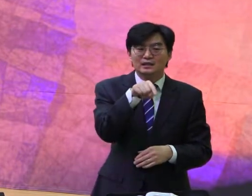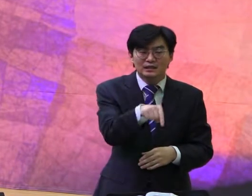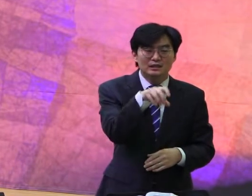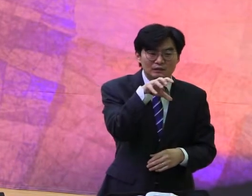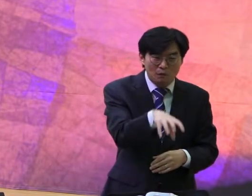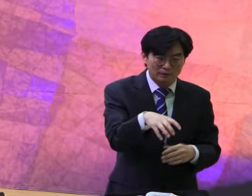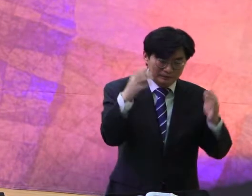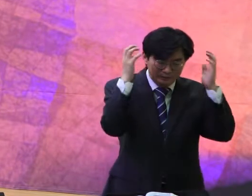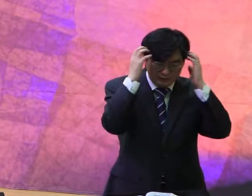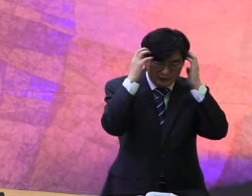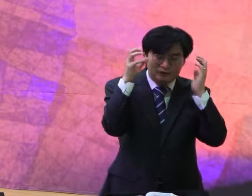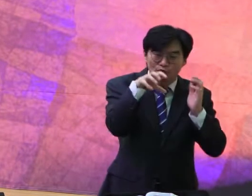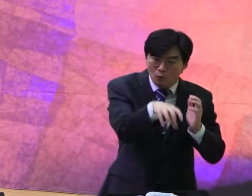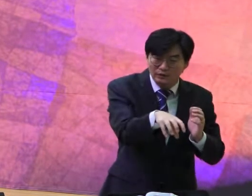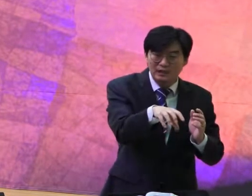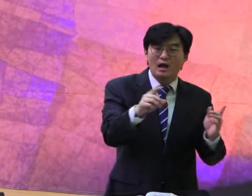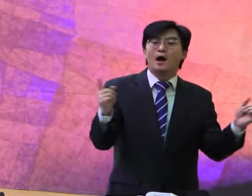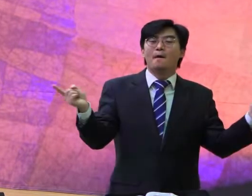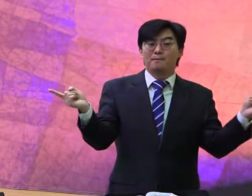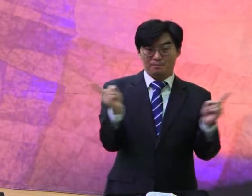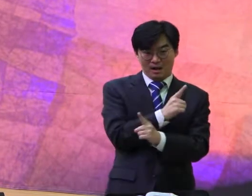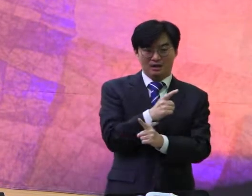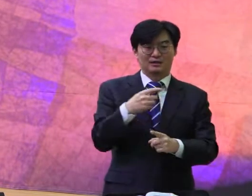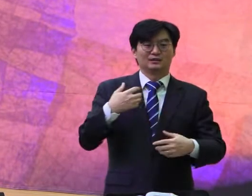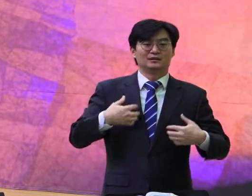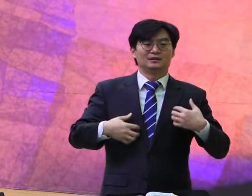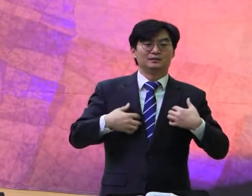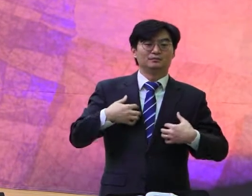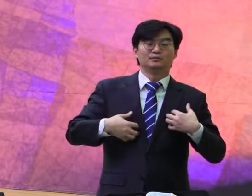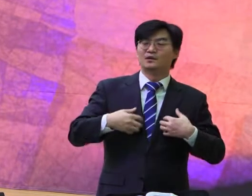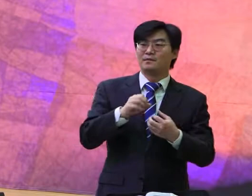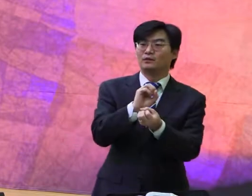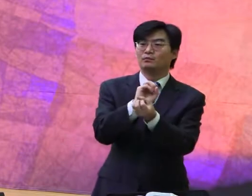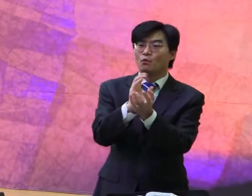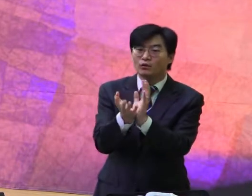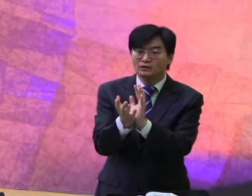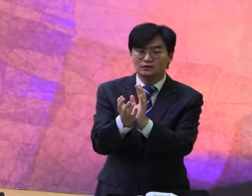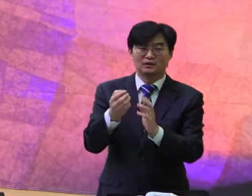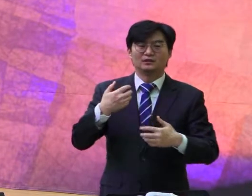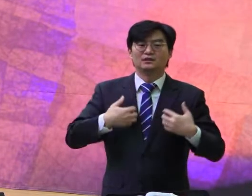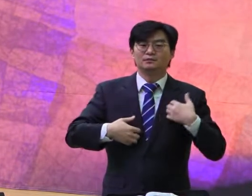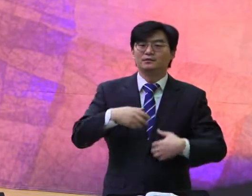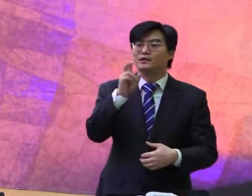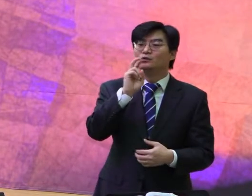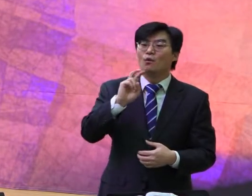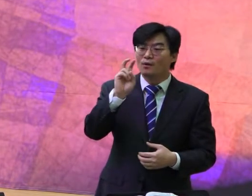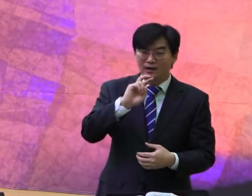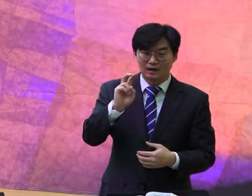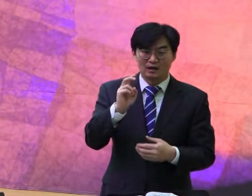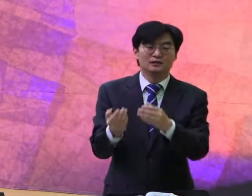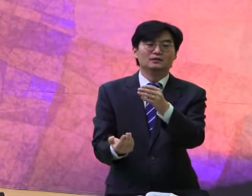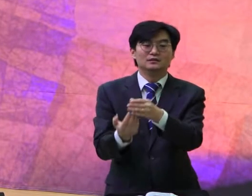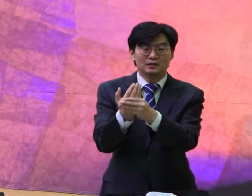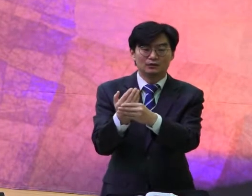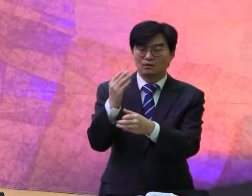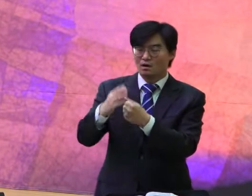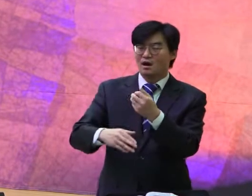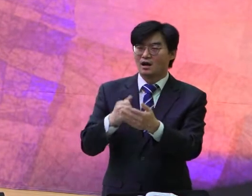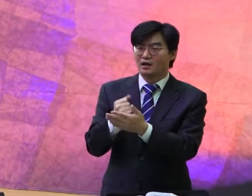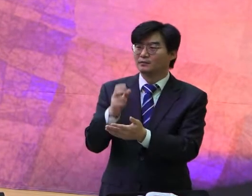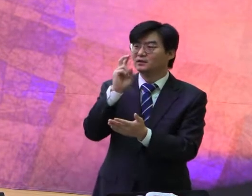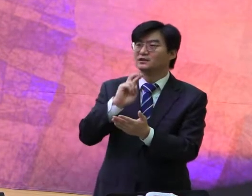피고 기쁨의 노래가 울려 퍼지고 즐거움이 임하고, 그래서 하나님의 영광을 보게 되고 하나님을 찬양하게